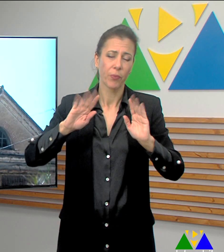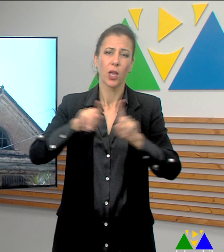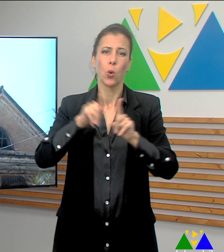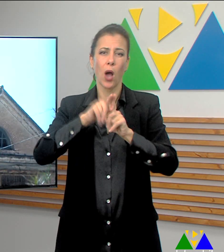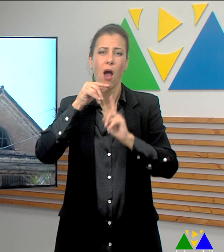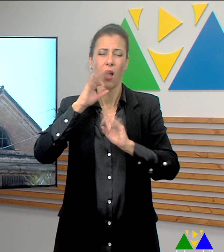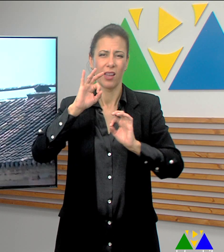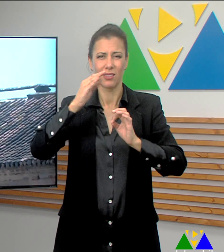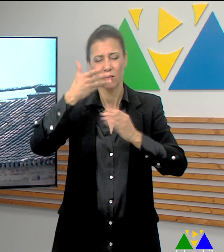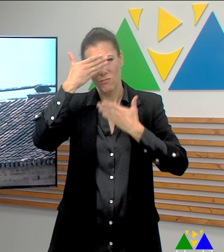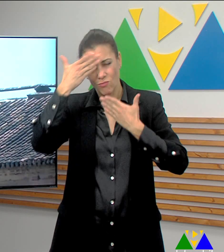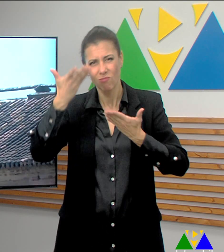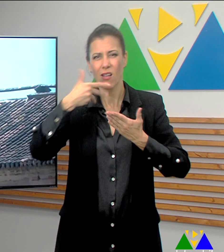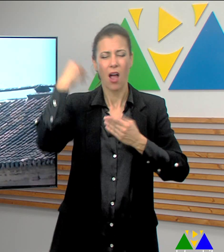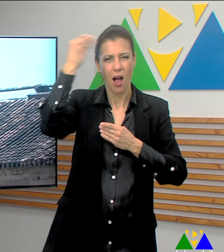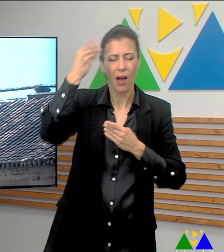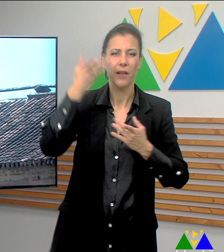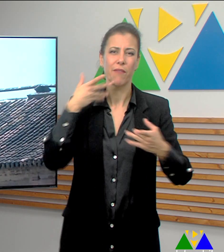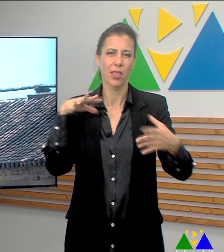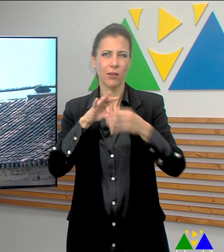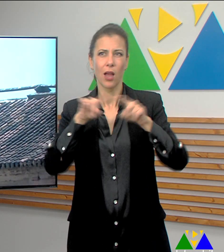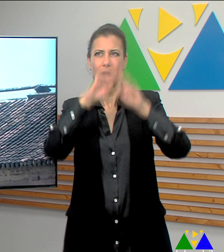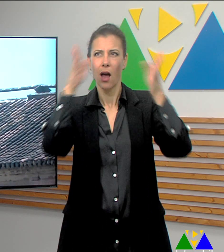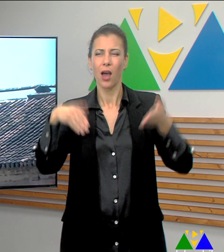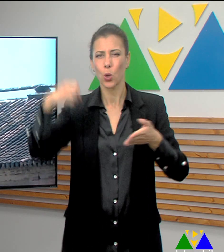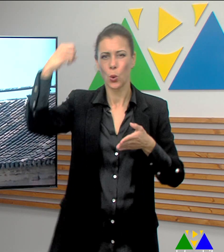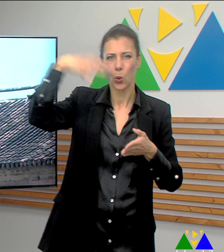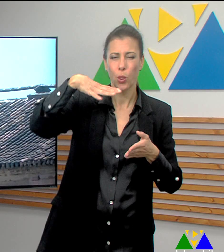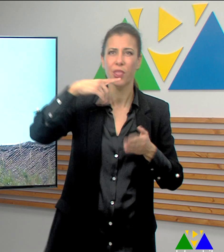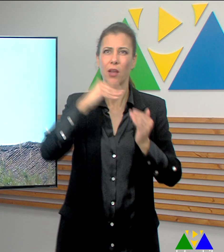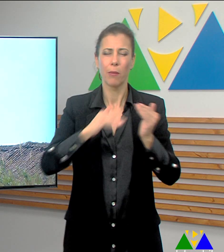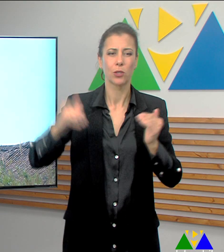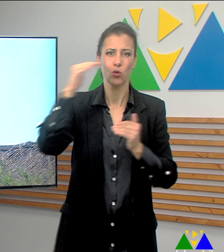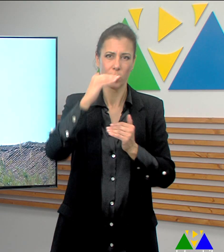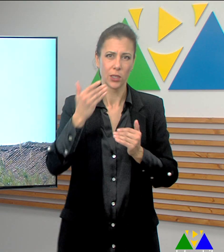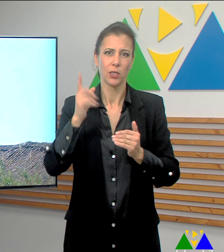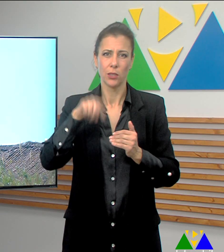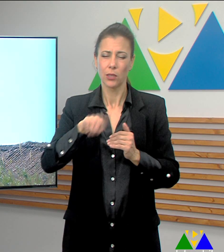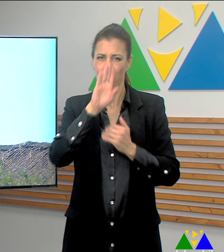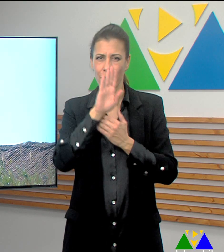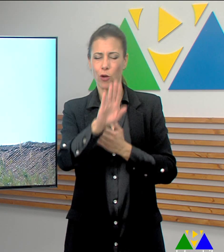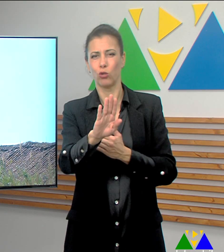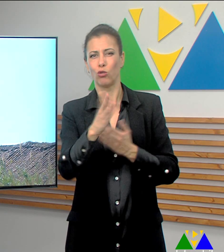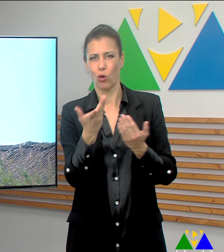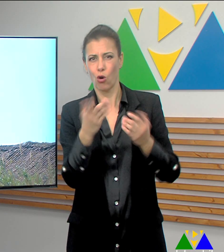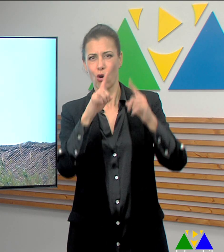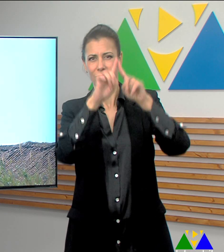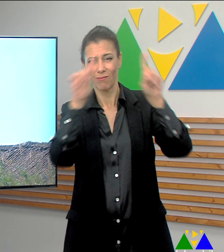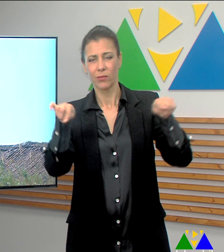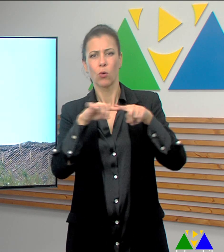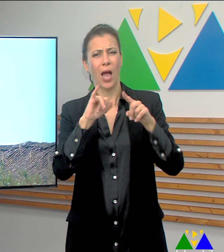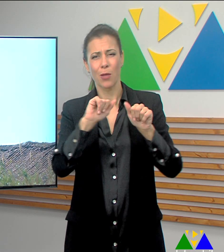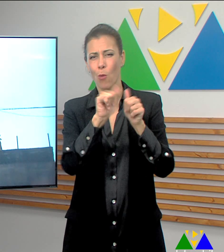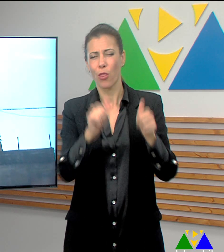tejado de aguas, con el arco de luces en la parte superior, de frontón triangular, es decir, se ha conservado con ese